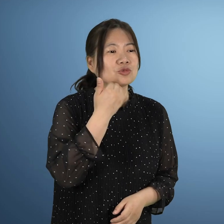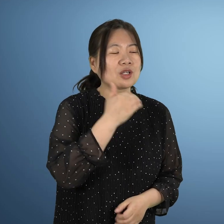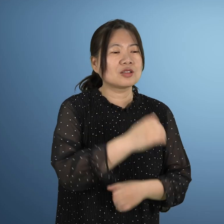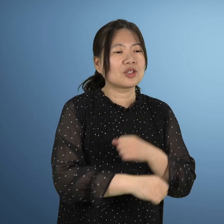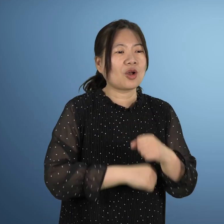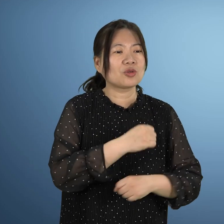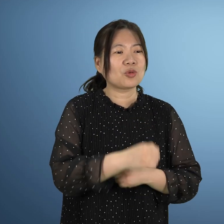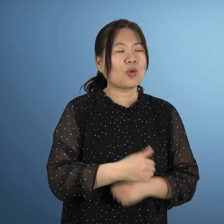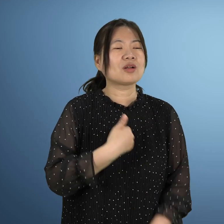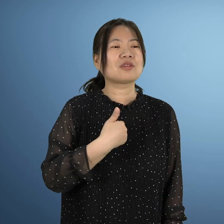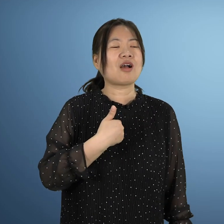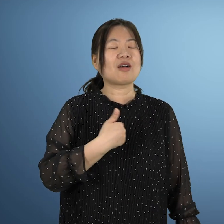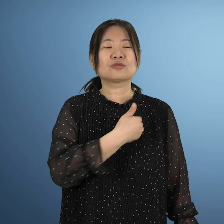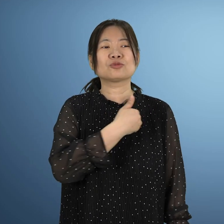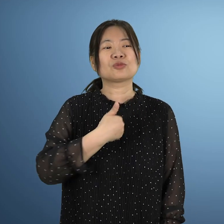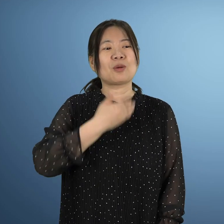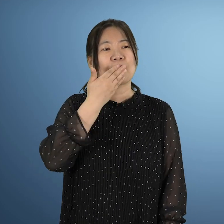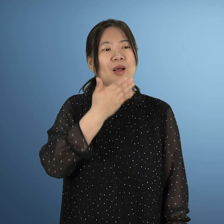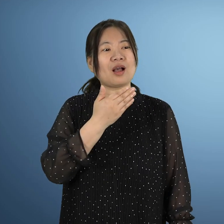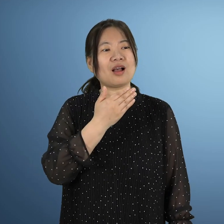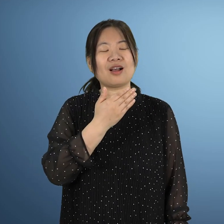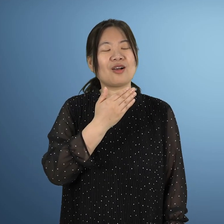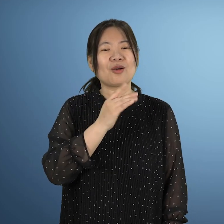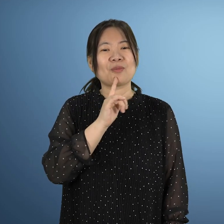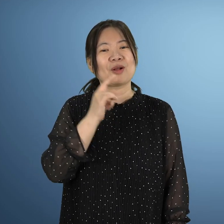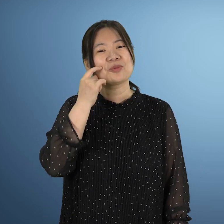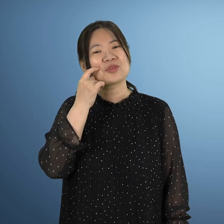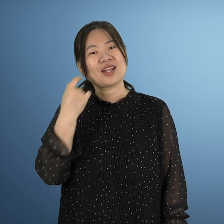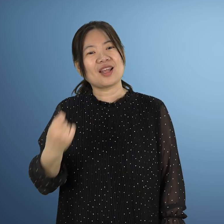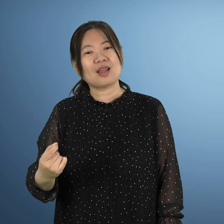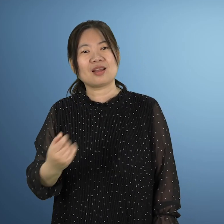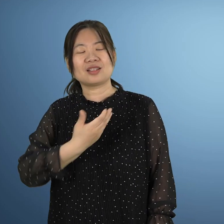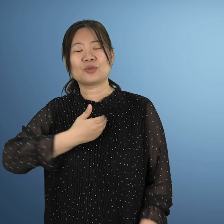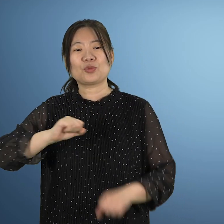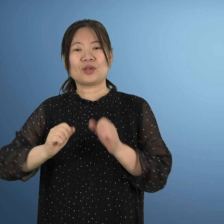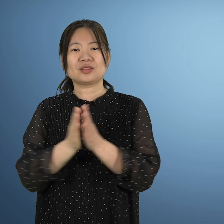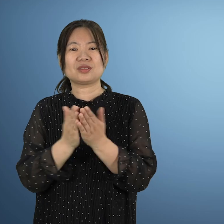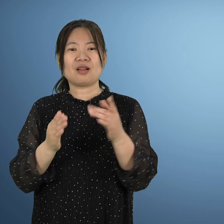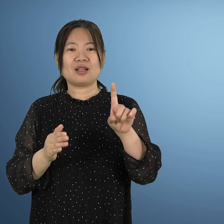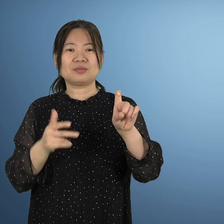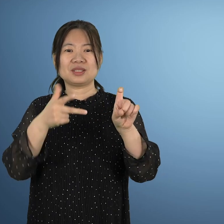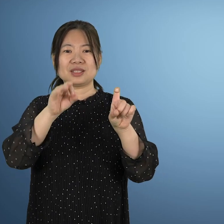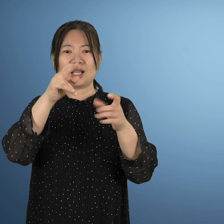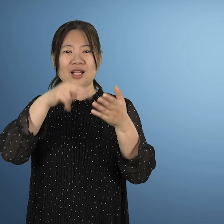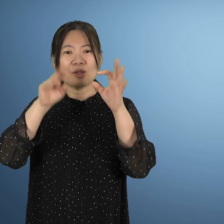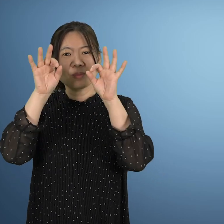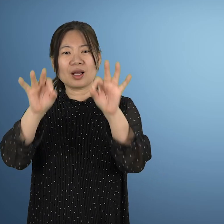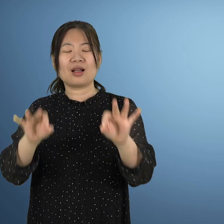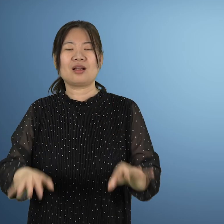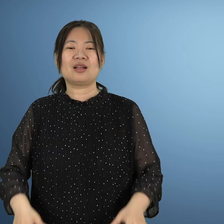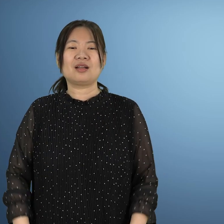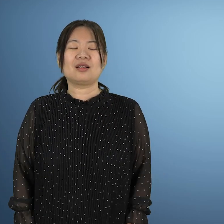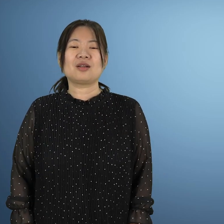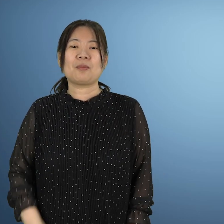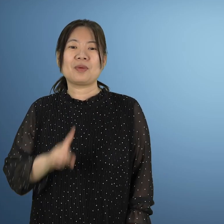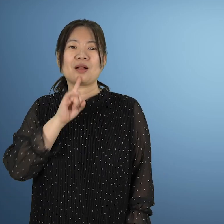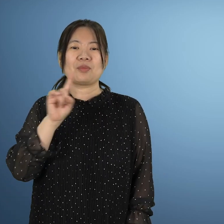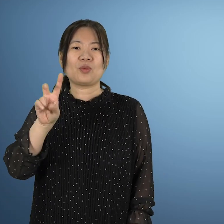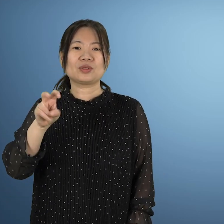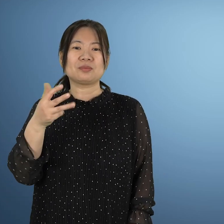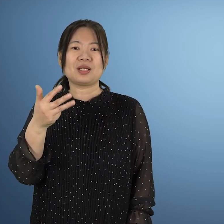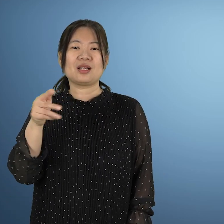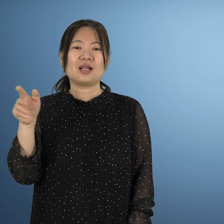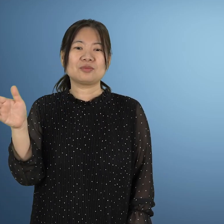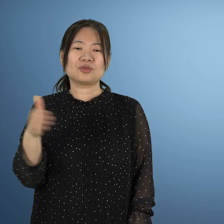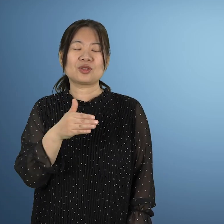있겠습니까? 오늘 본문을 잘 보세요. 사도행전 11장. 이게 무슨 얘기냐면 28절부터